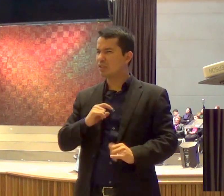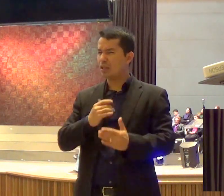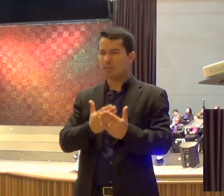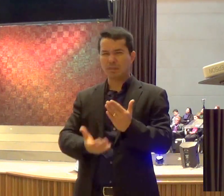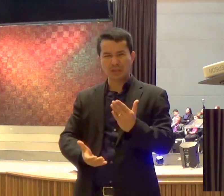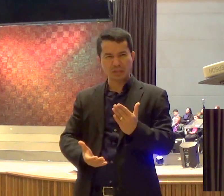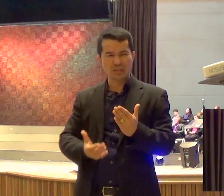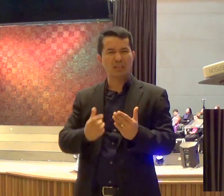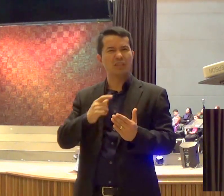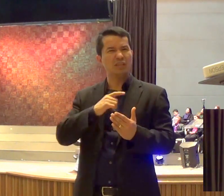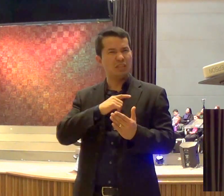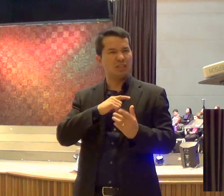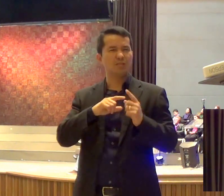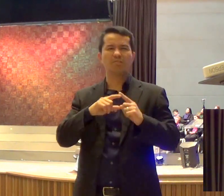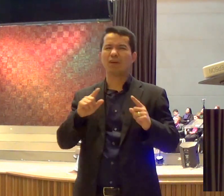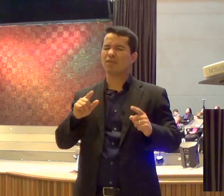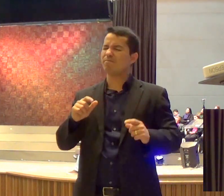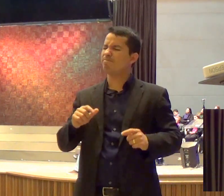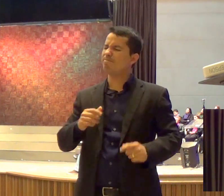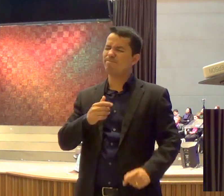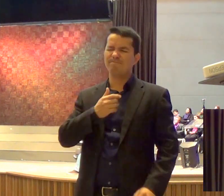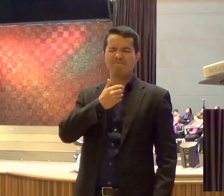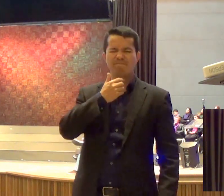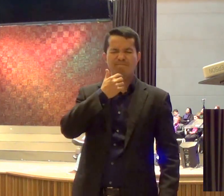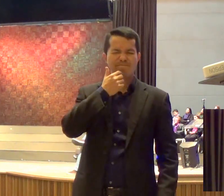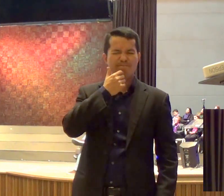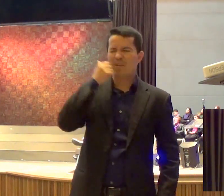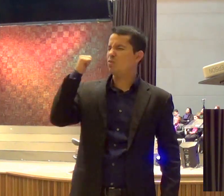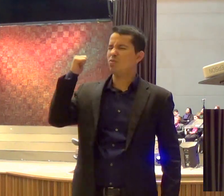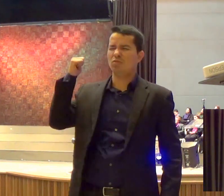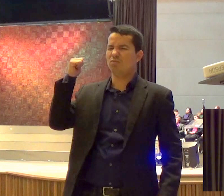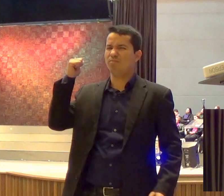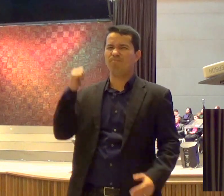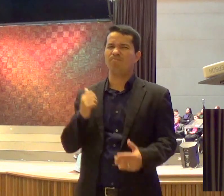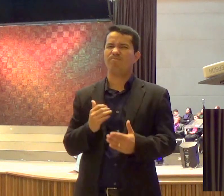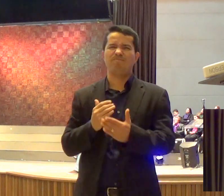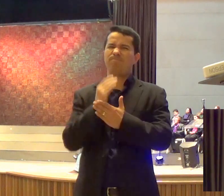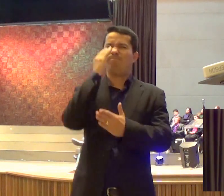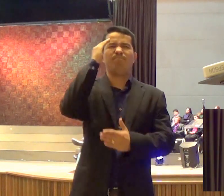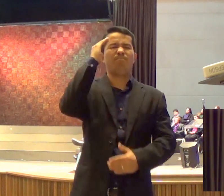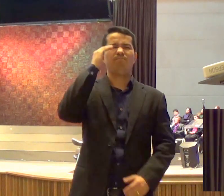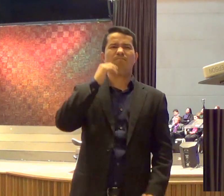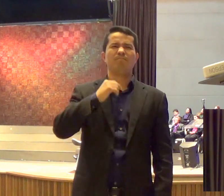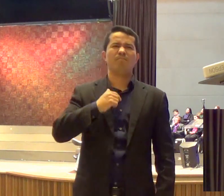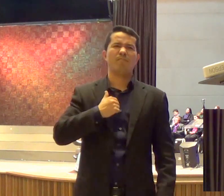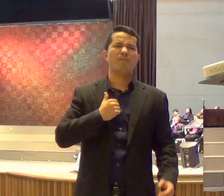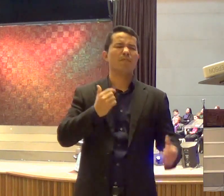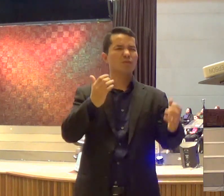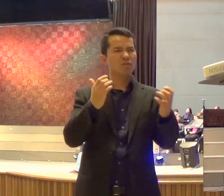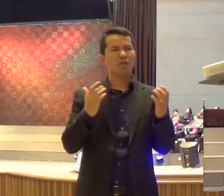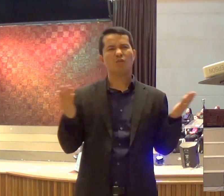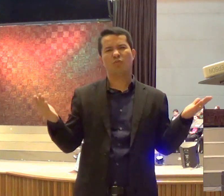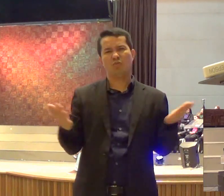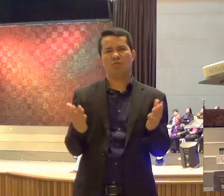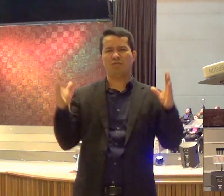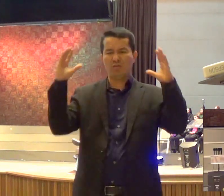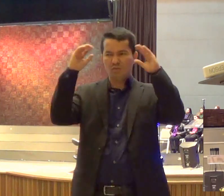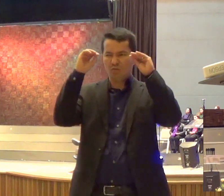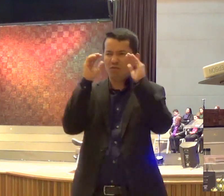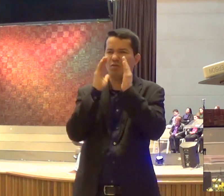gente a gente chega do outro lado quero orar com você